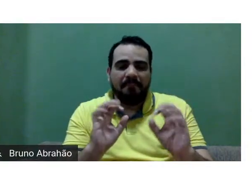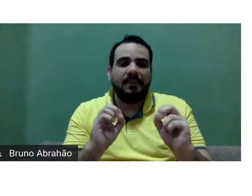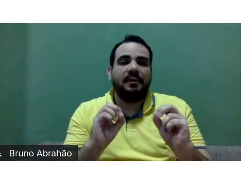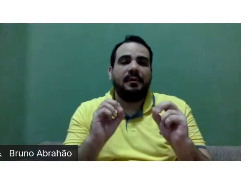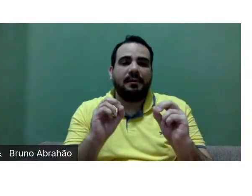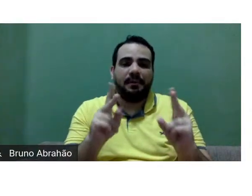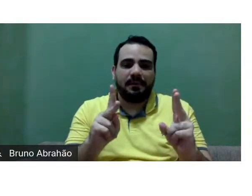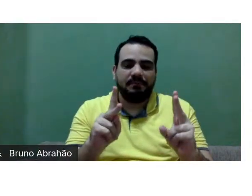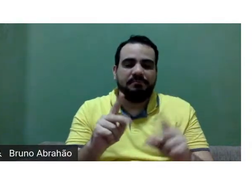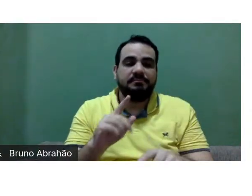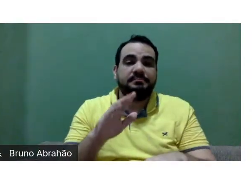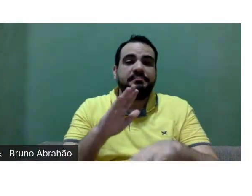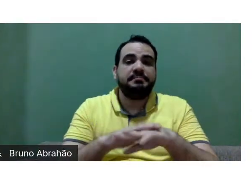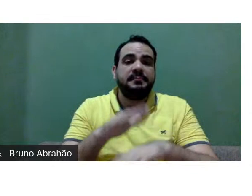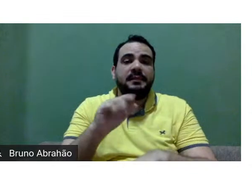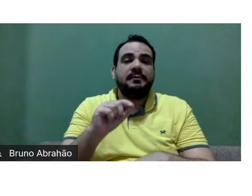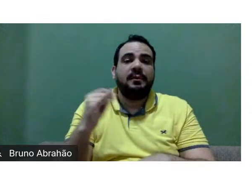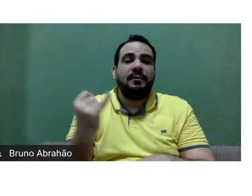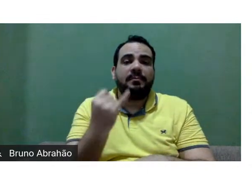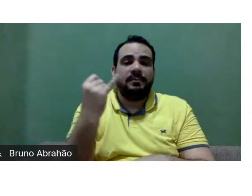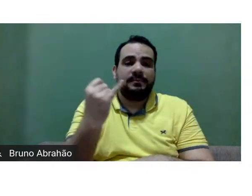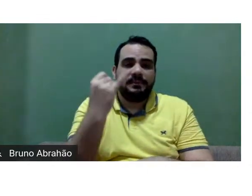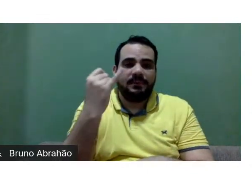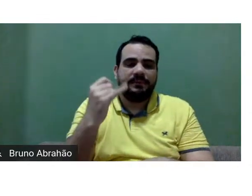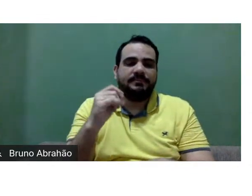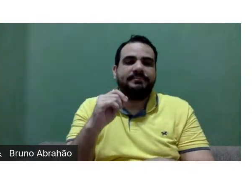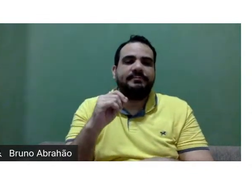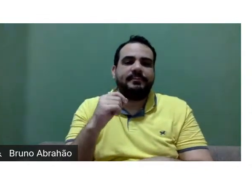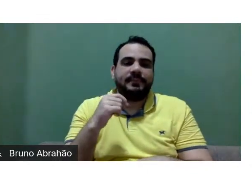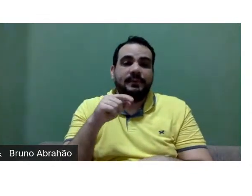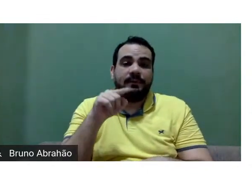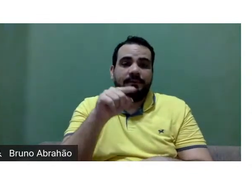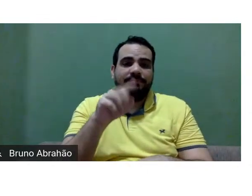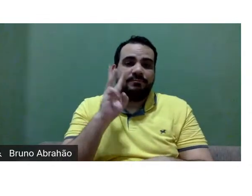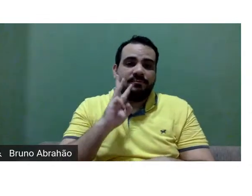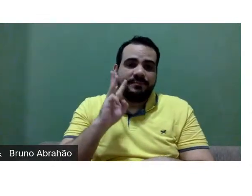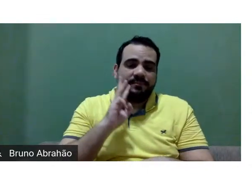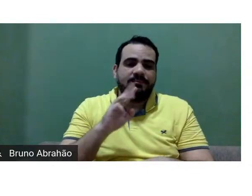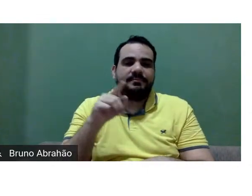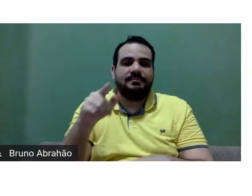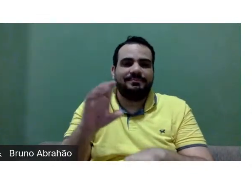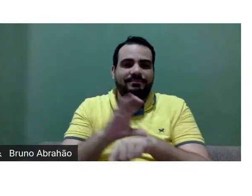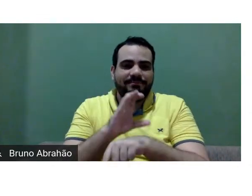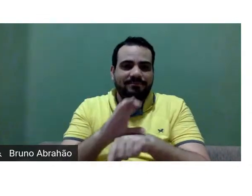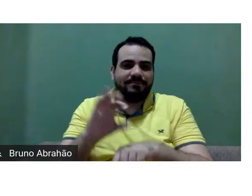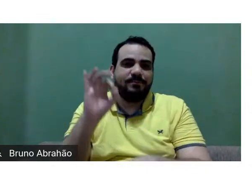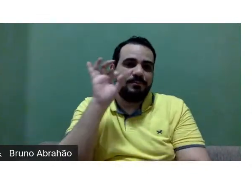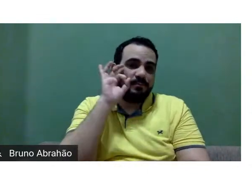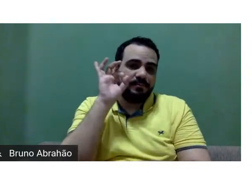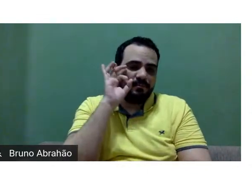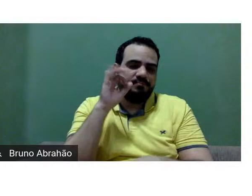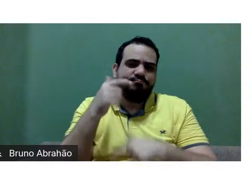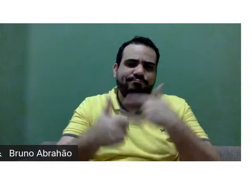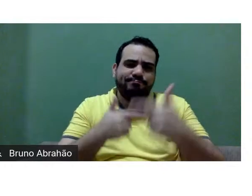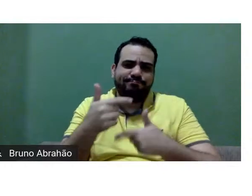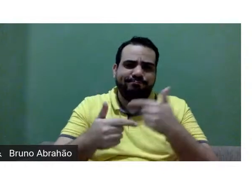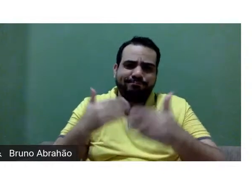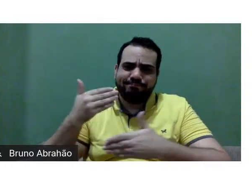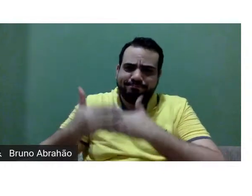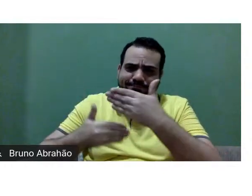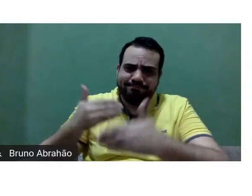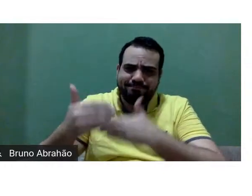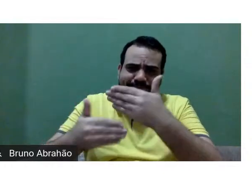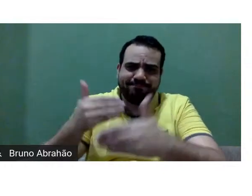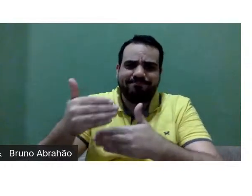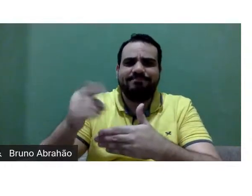muito boa pergunta ótima é que o mais importante né porque o